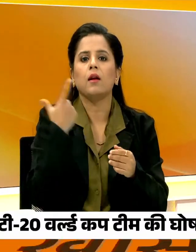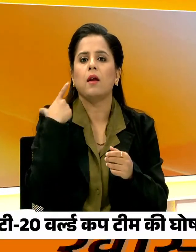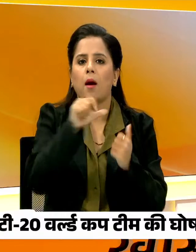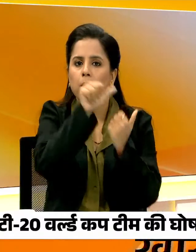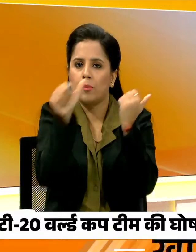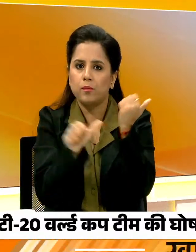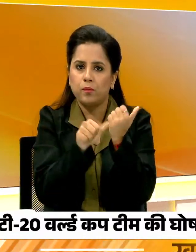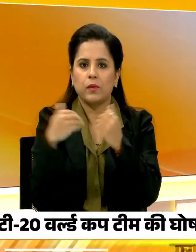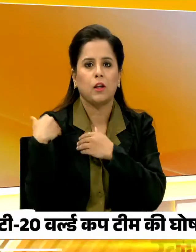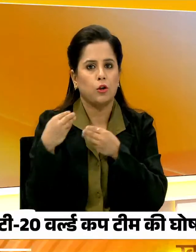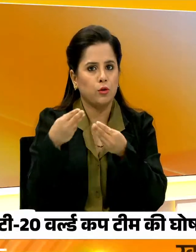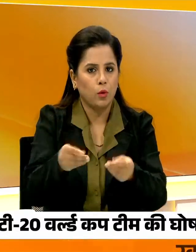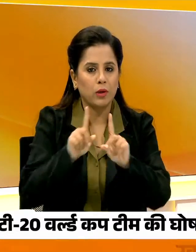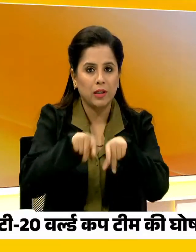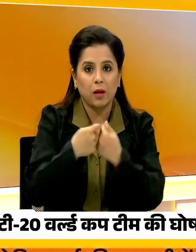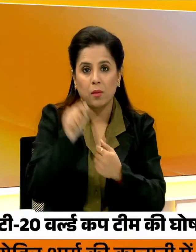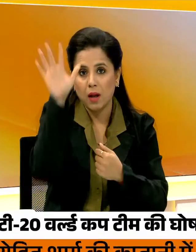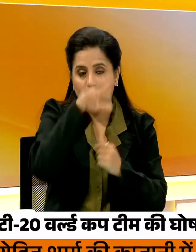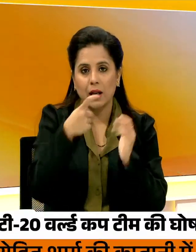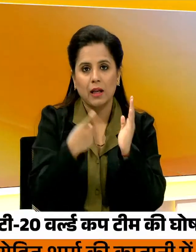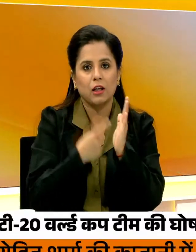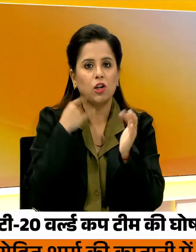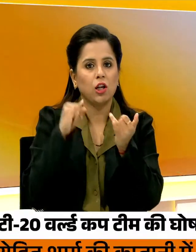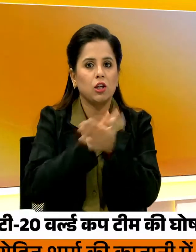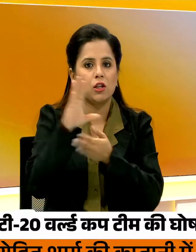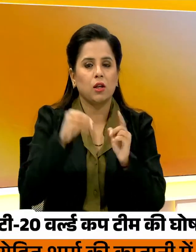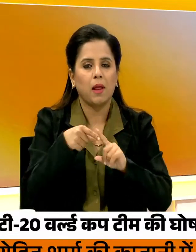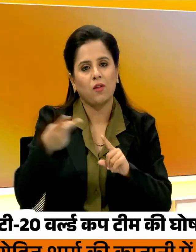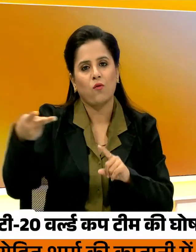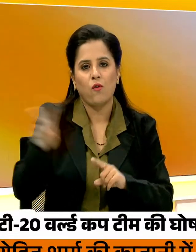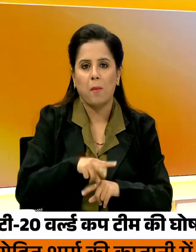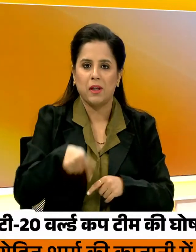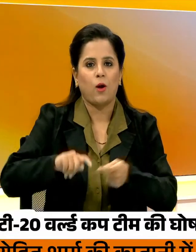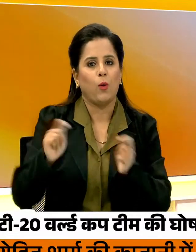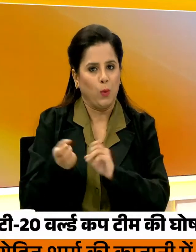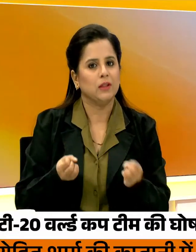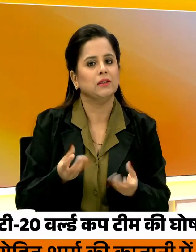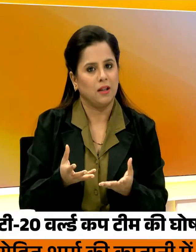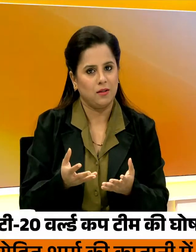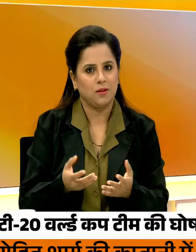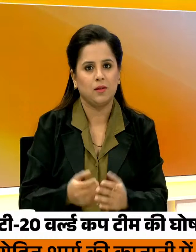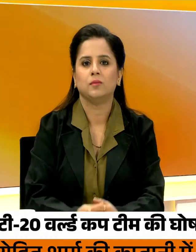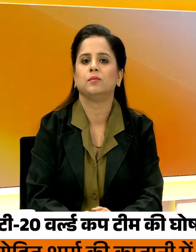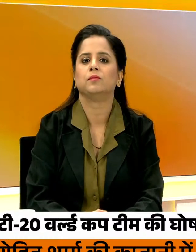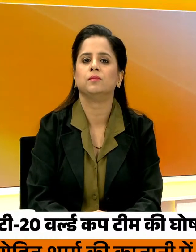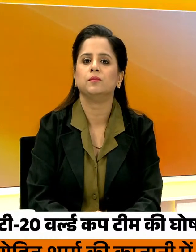की जिम्मेदारी। टीम इंडिया में ऋषभ पंत की वापसी।